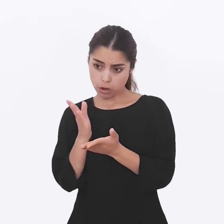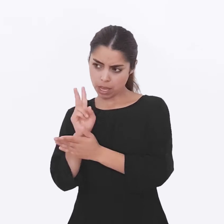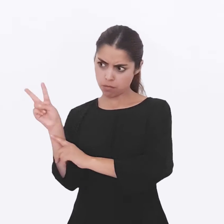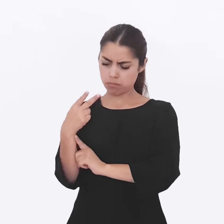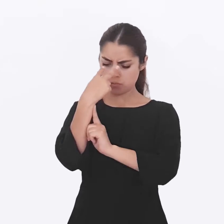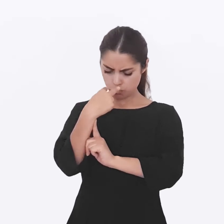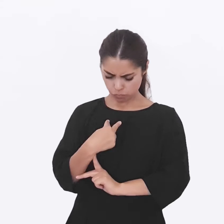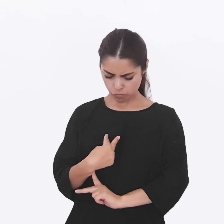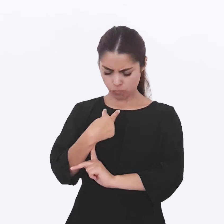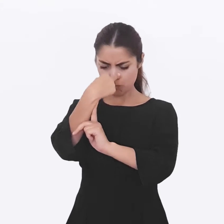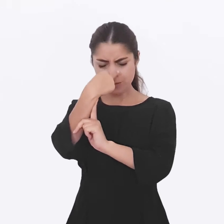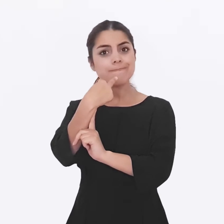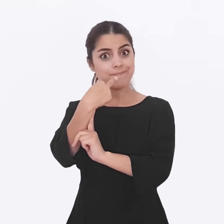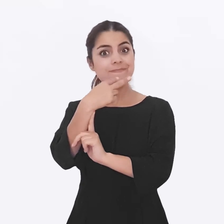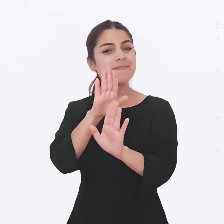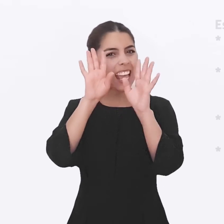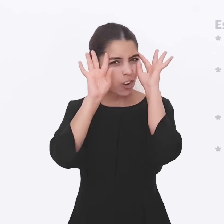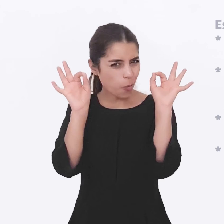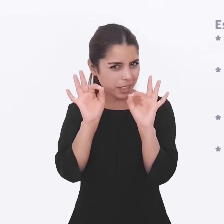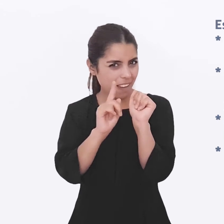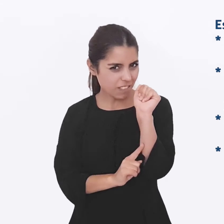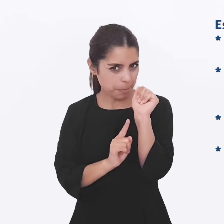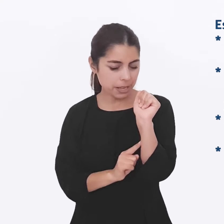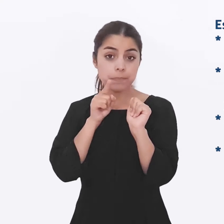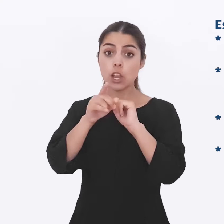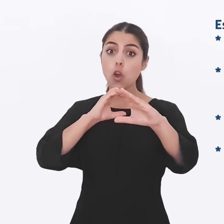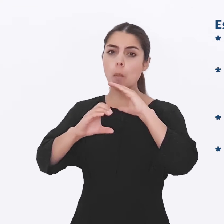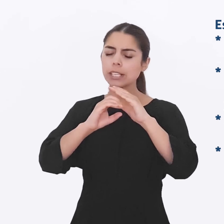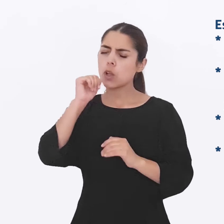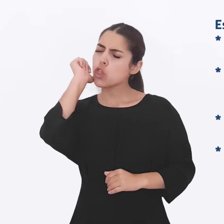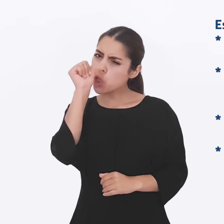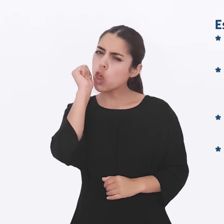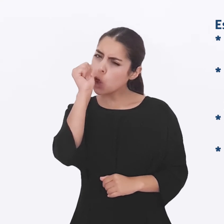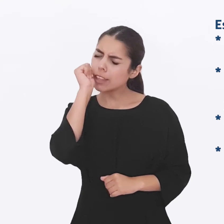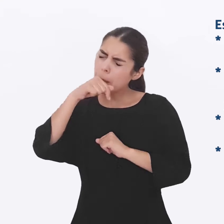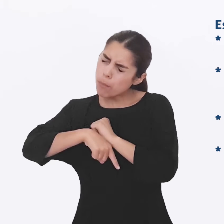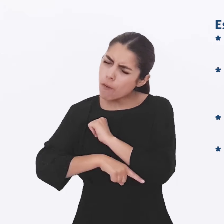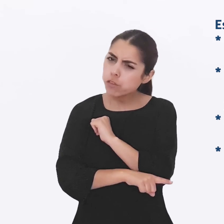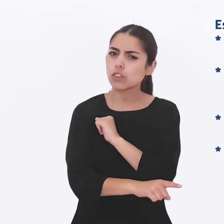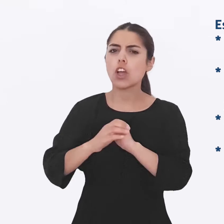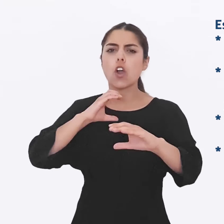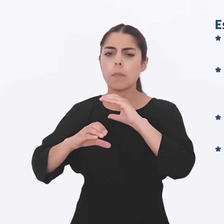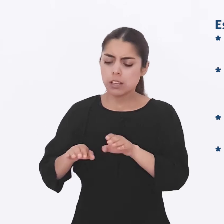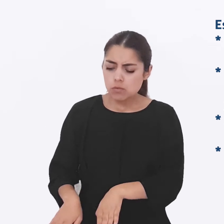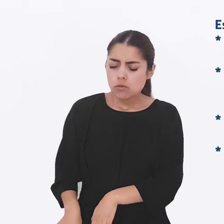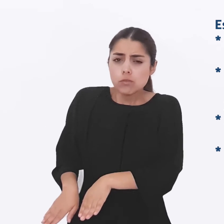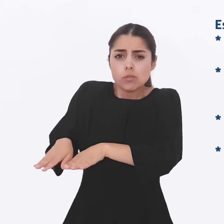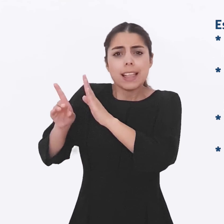estudiante desarrolla acerca de sí mismo. Se recomienda a la familia propiciar una comunicación cotidiana y profunda de acuerdo con la etapa común